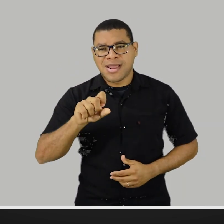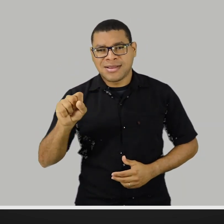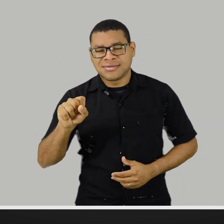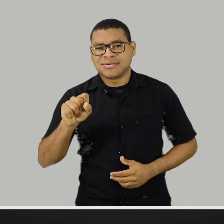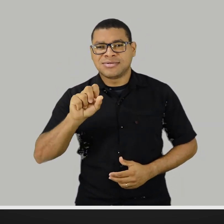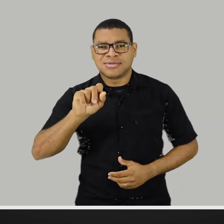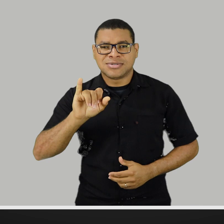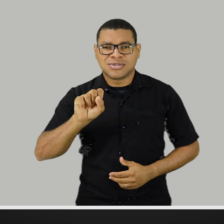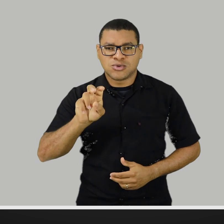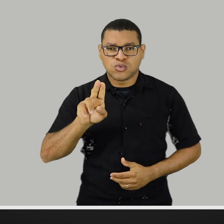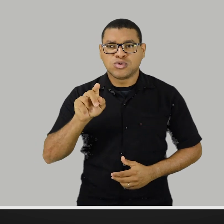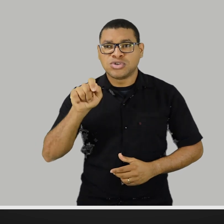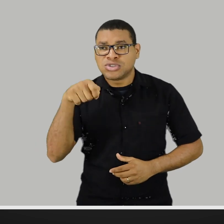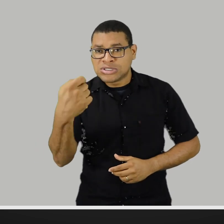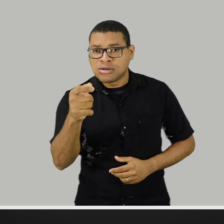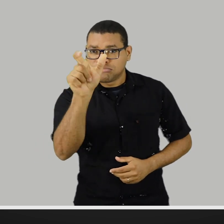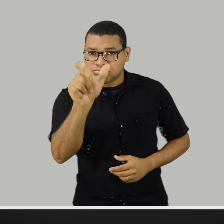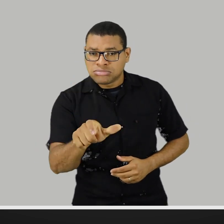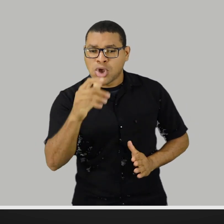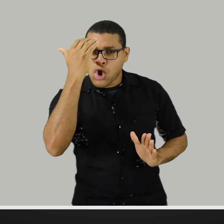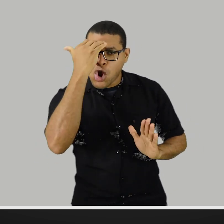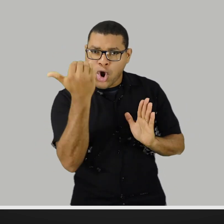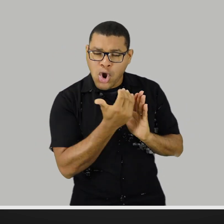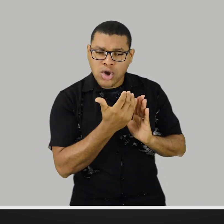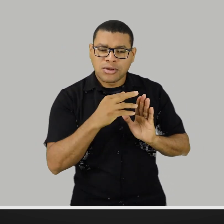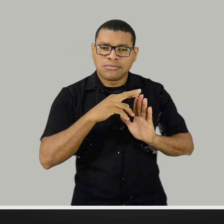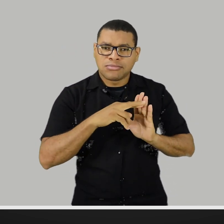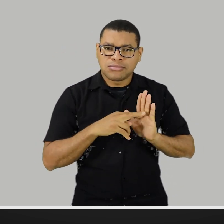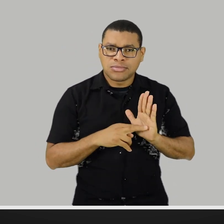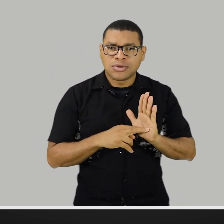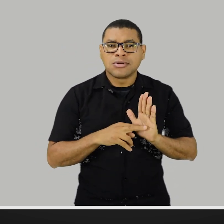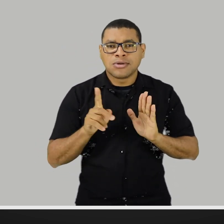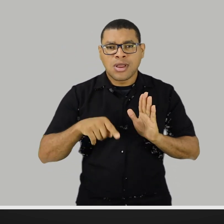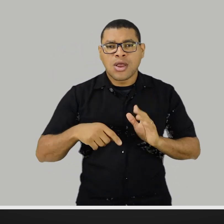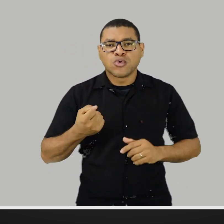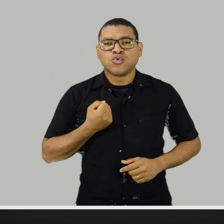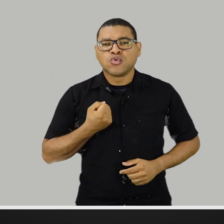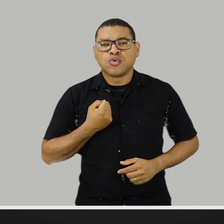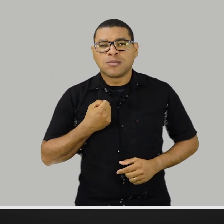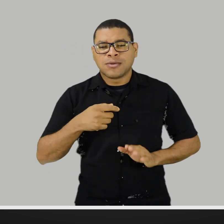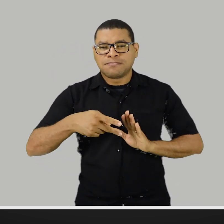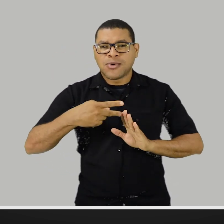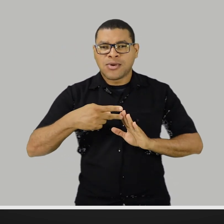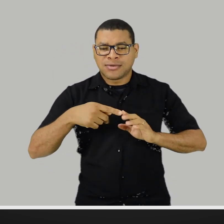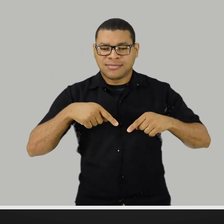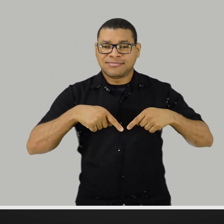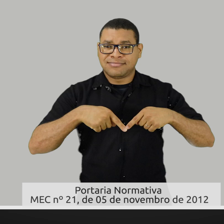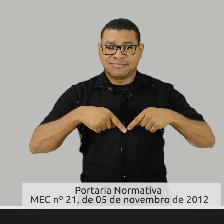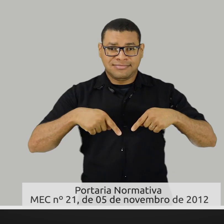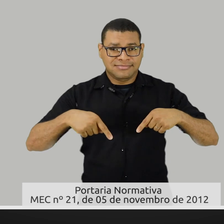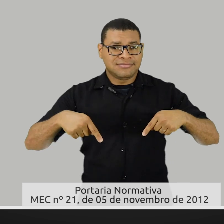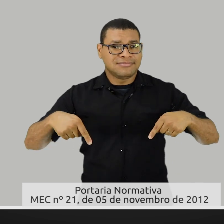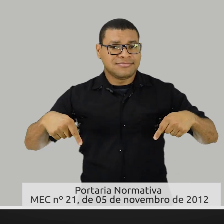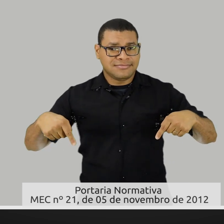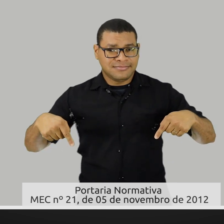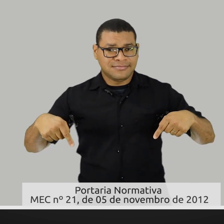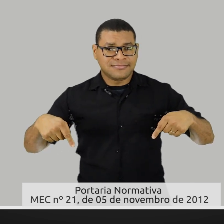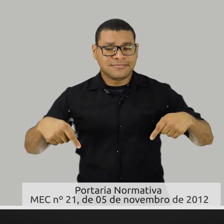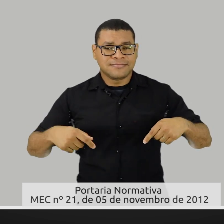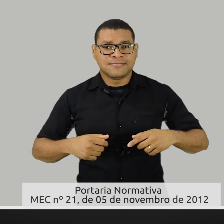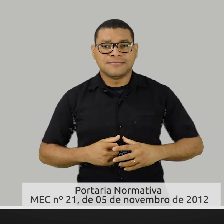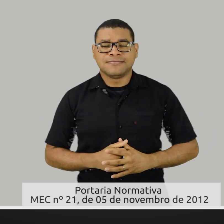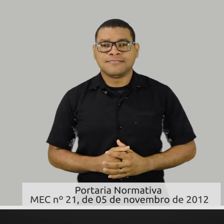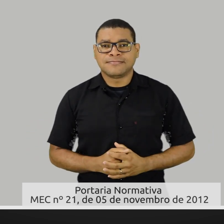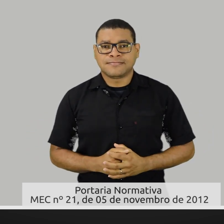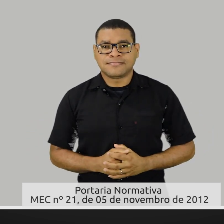e concordância expressa das normas estabelecidas na portaria normativa MEC nº 21 de cinco